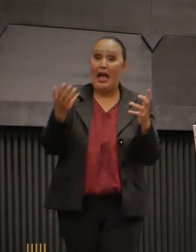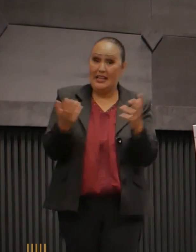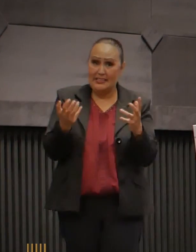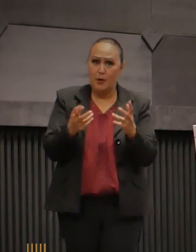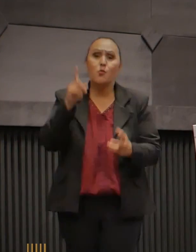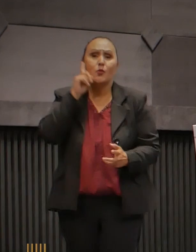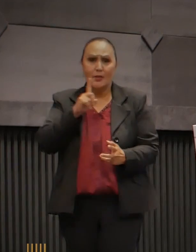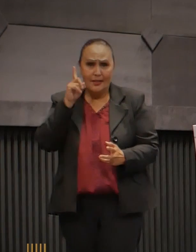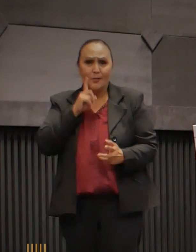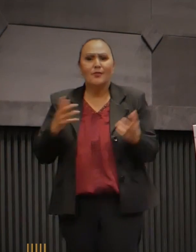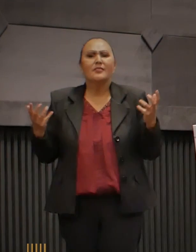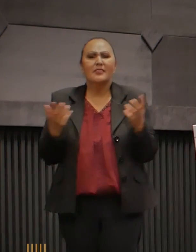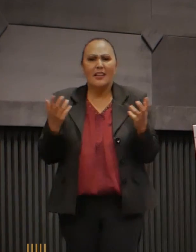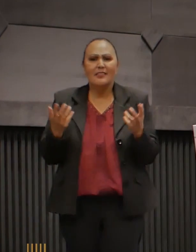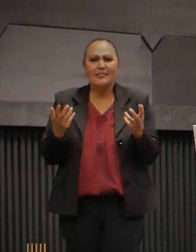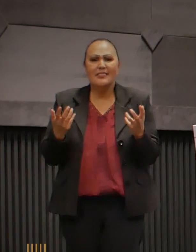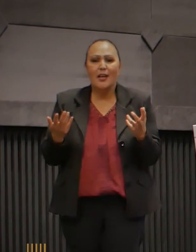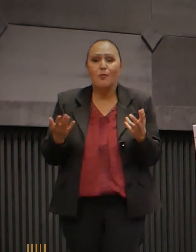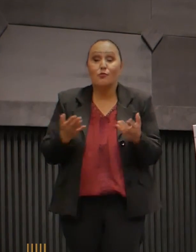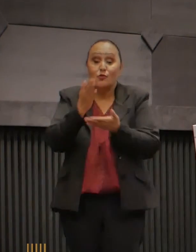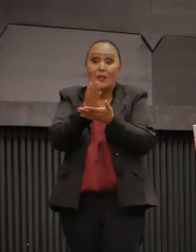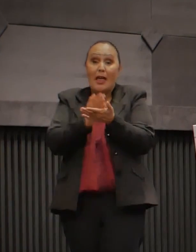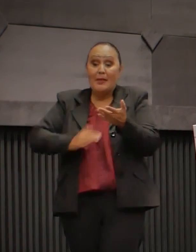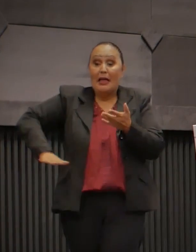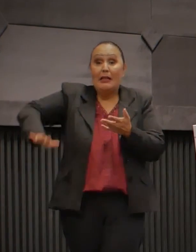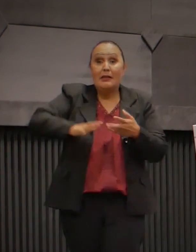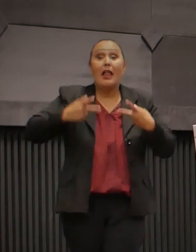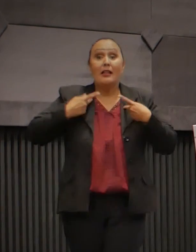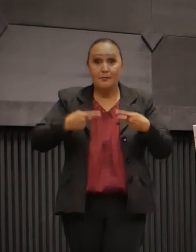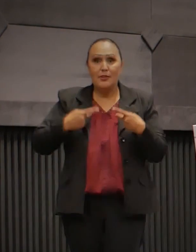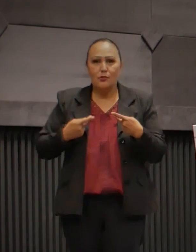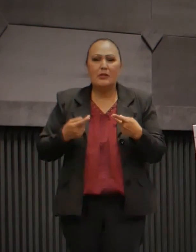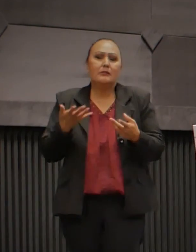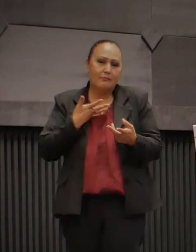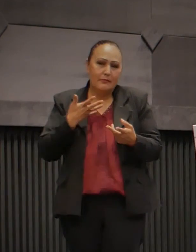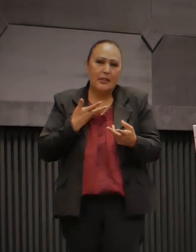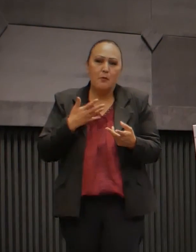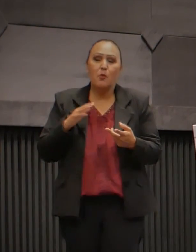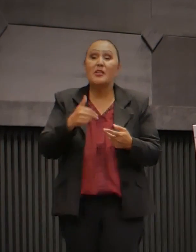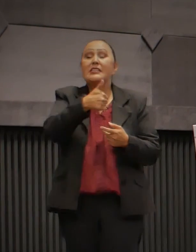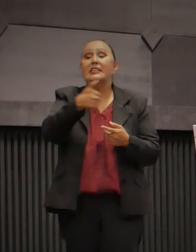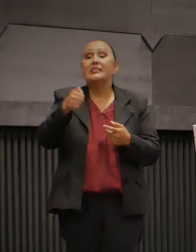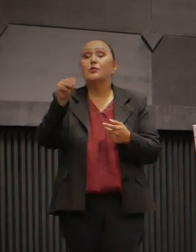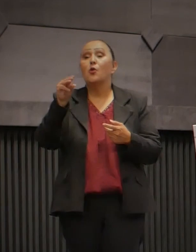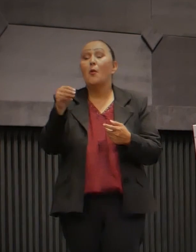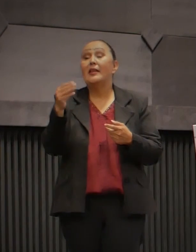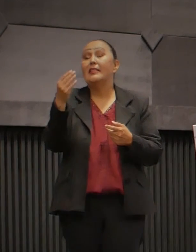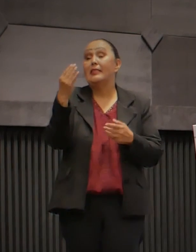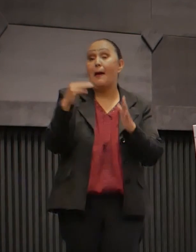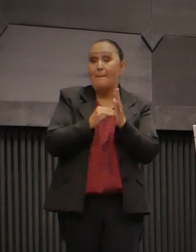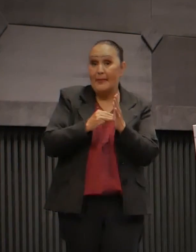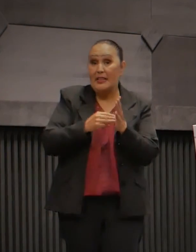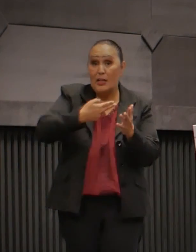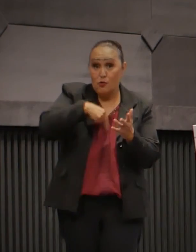las mujeres constituimos la mitad de la población y existen al menos 690 mil de